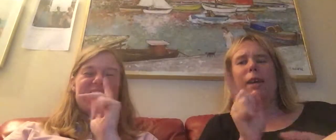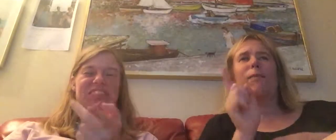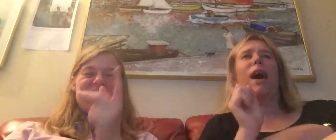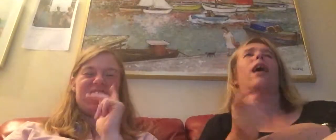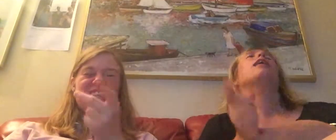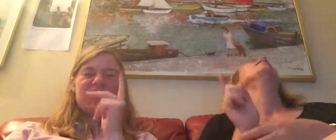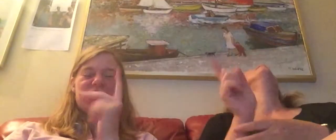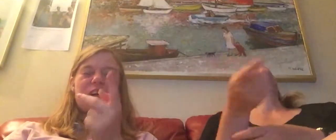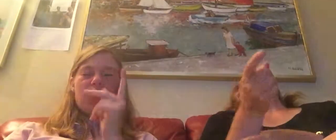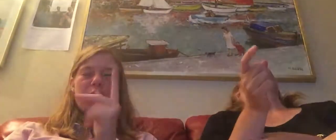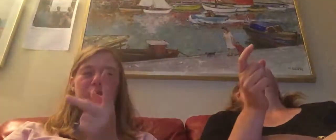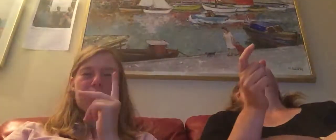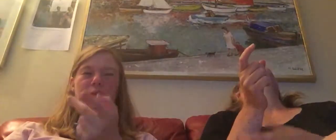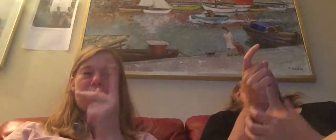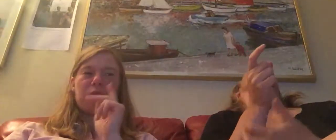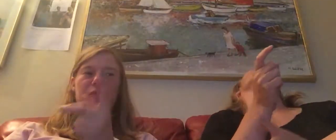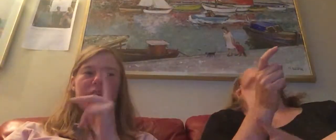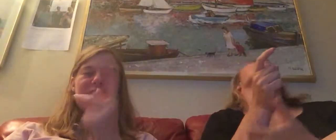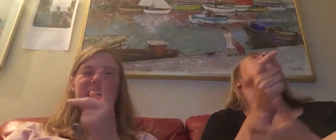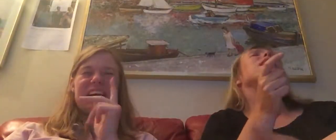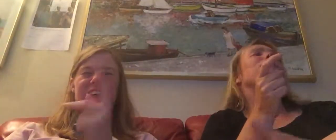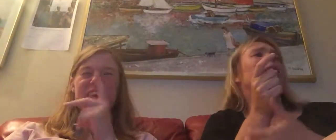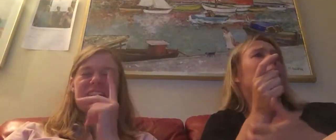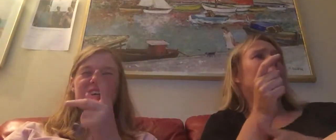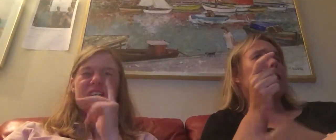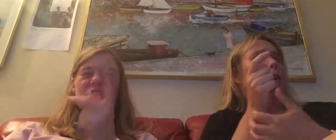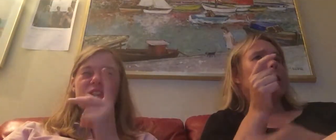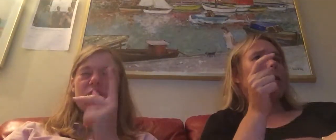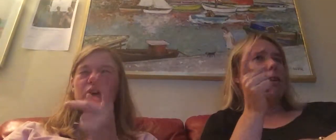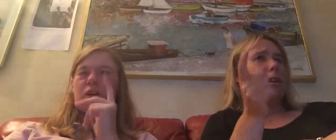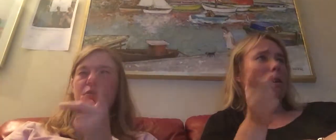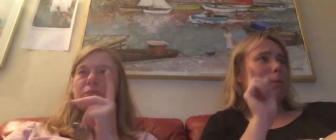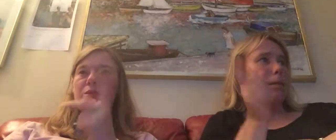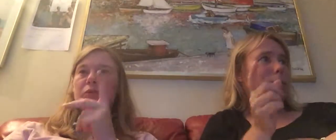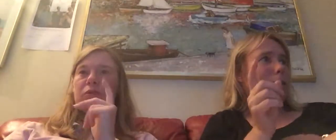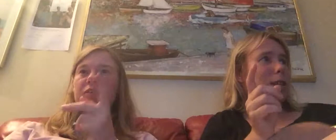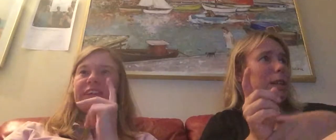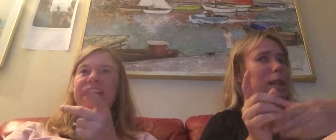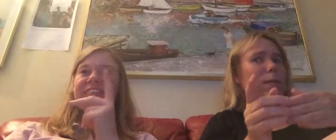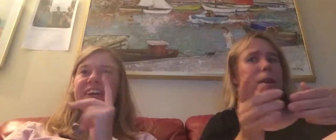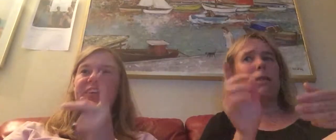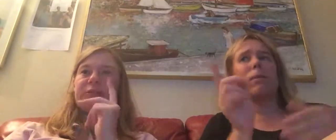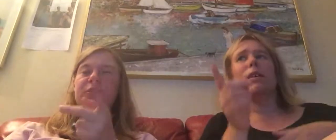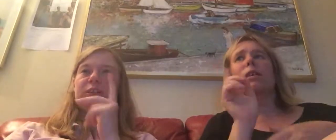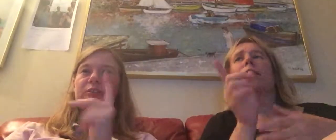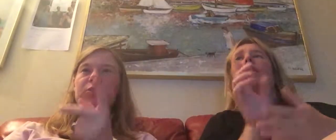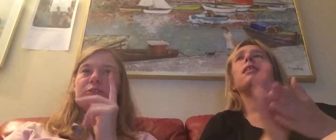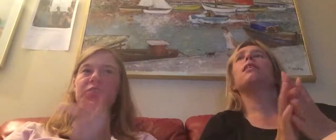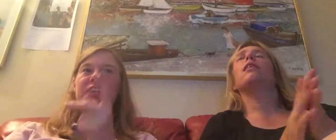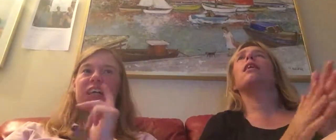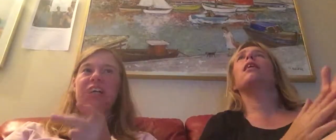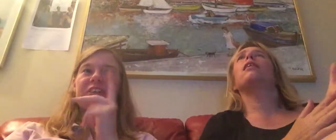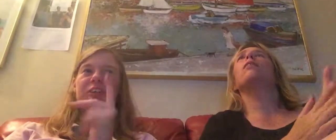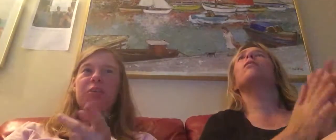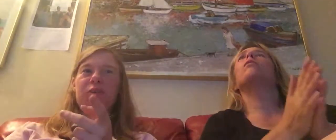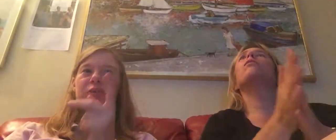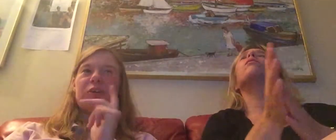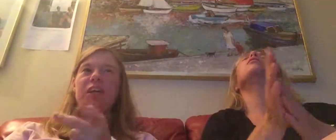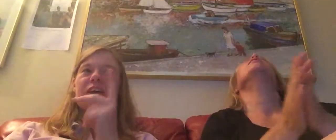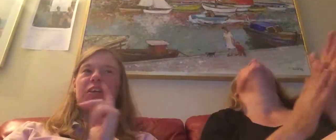leva. Jag må leva. Jag må leva ut i hundrade år. Ja,